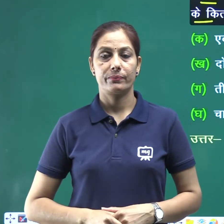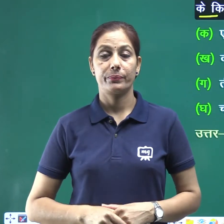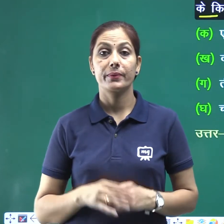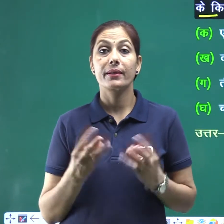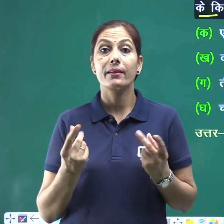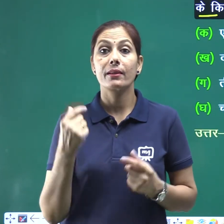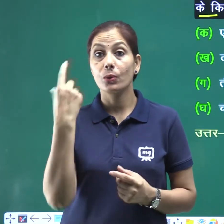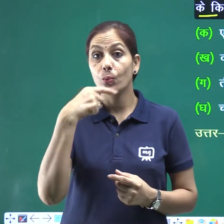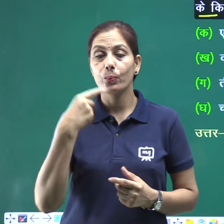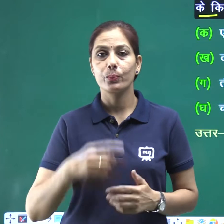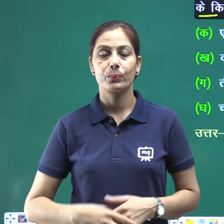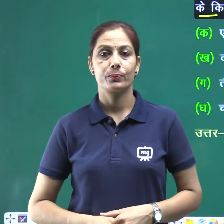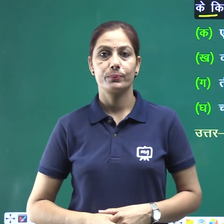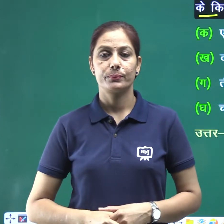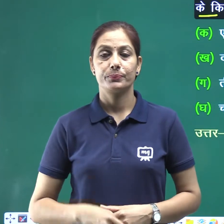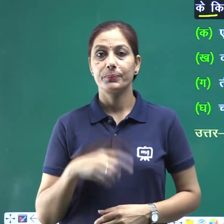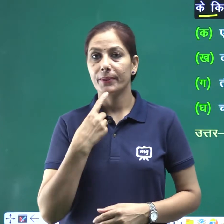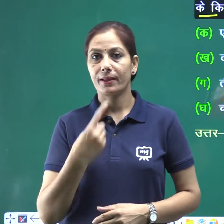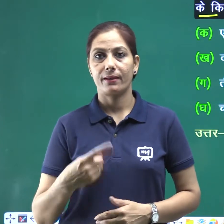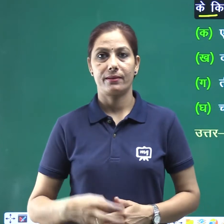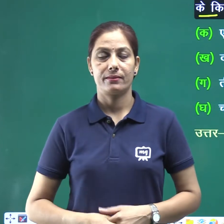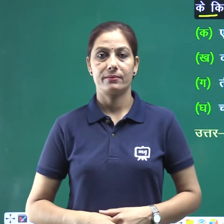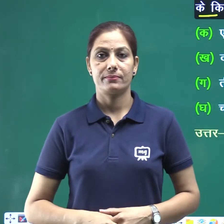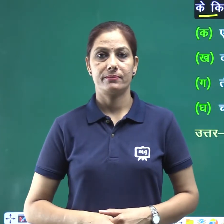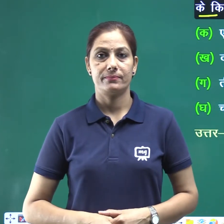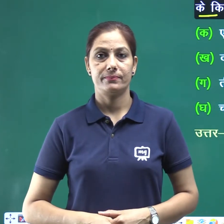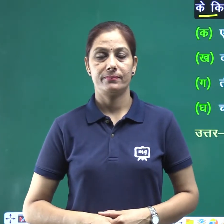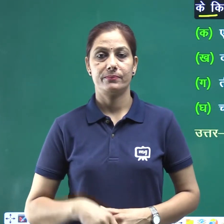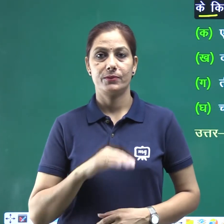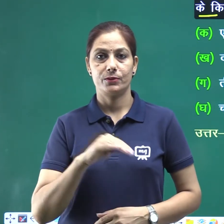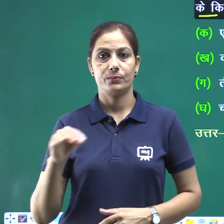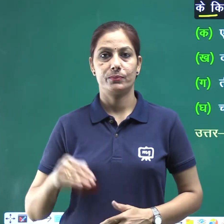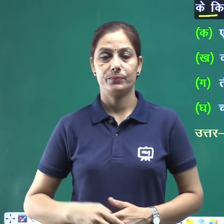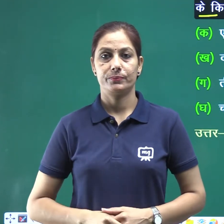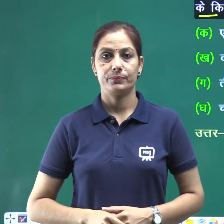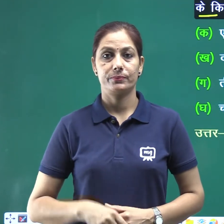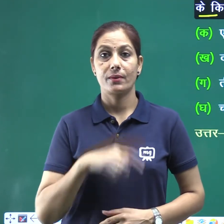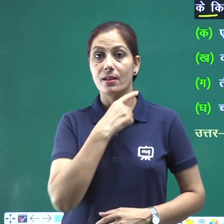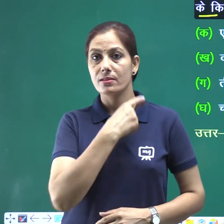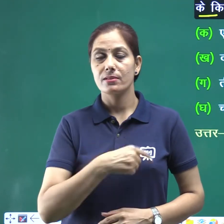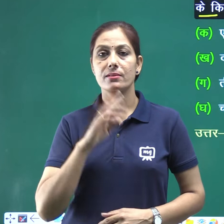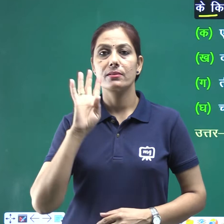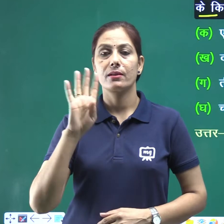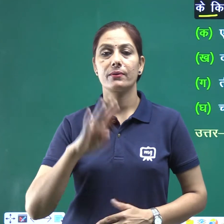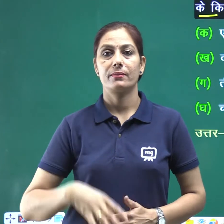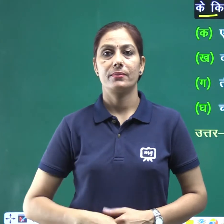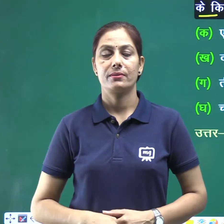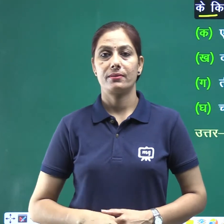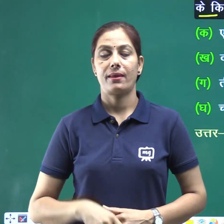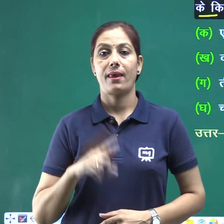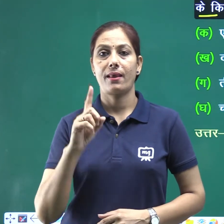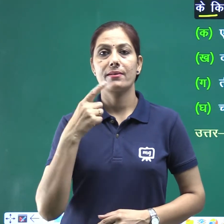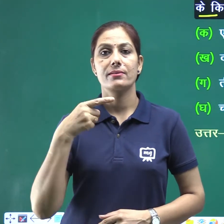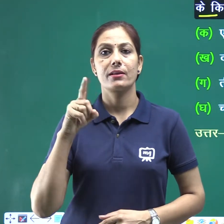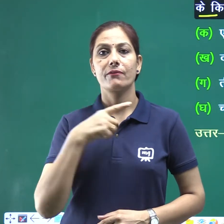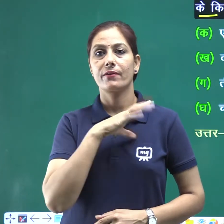कितने रूप बताए गए हैं? बच्चों, इन 4 विकल्प में से एक